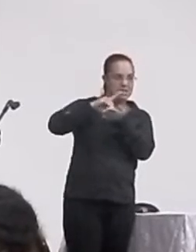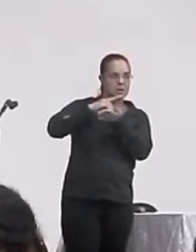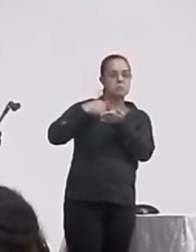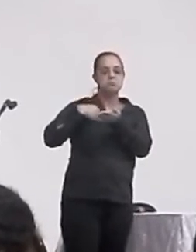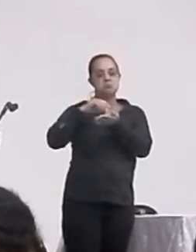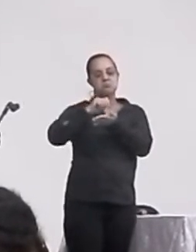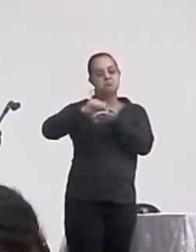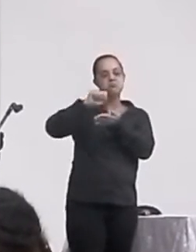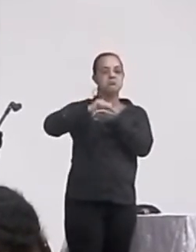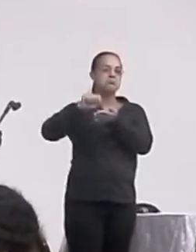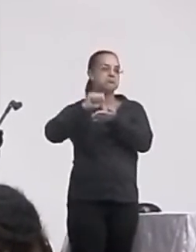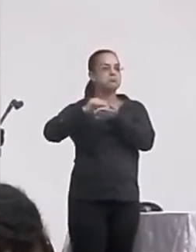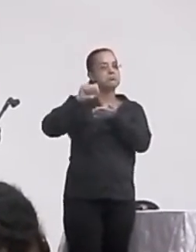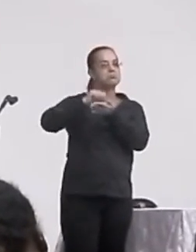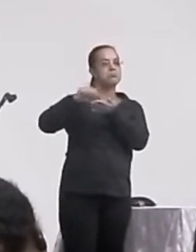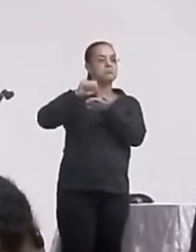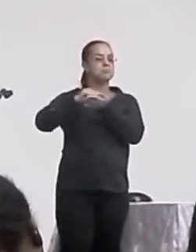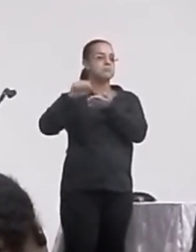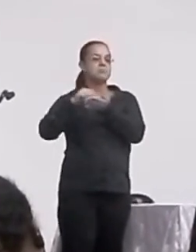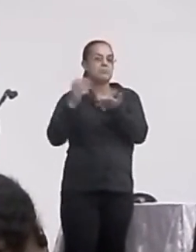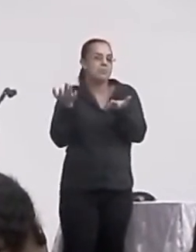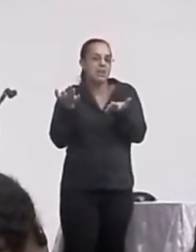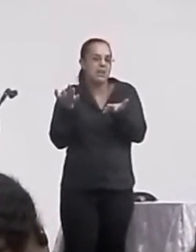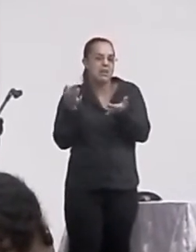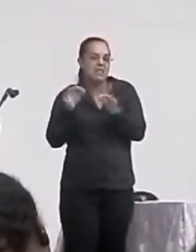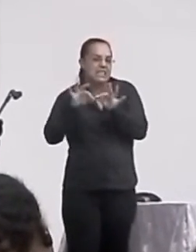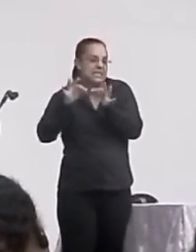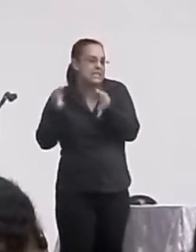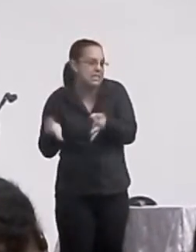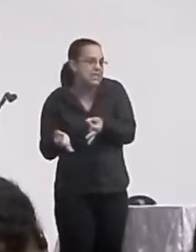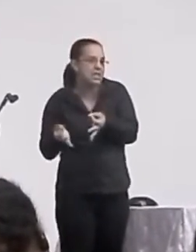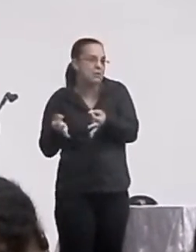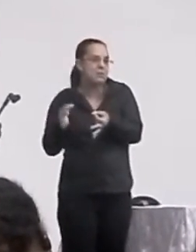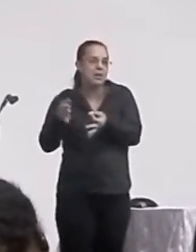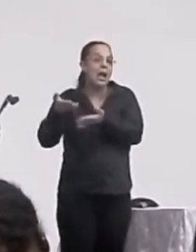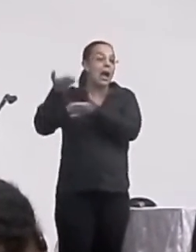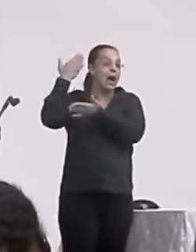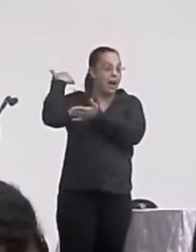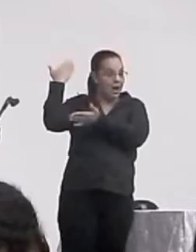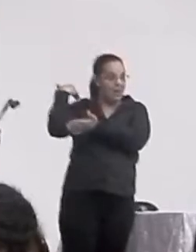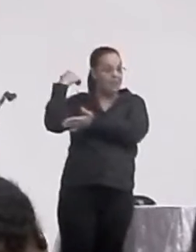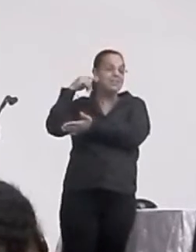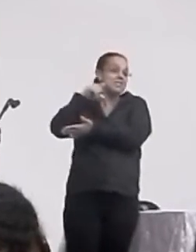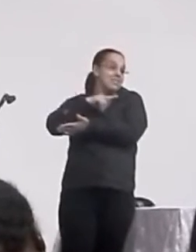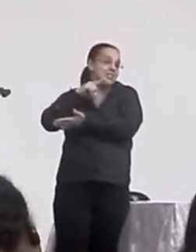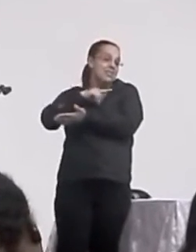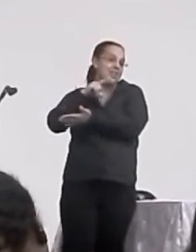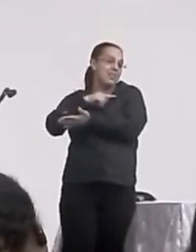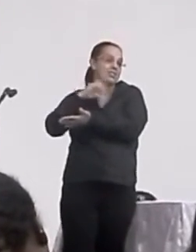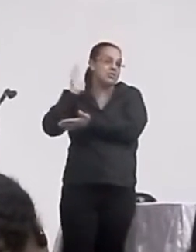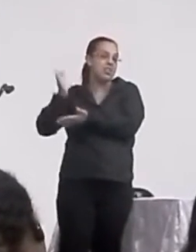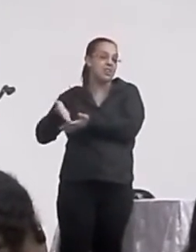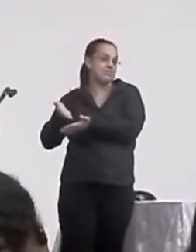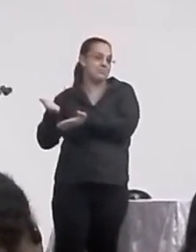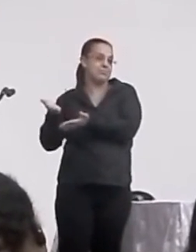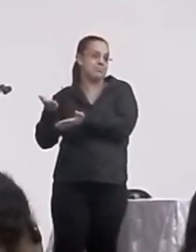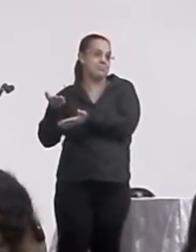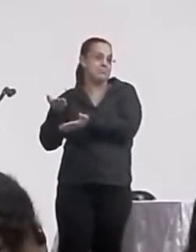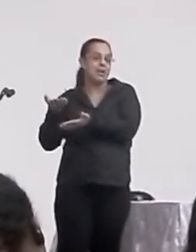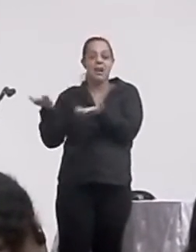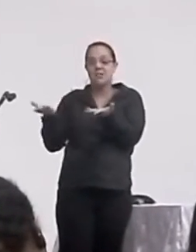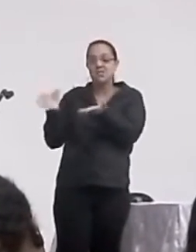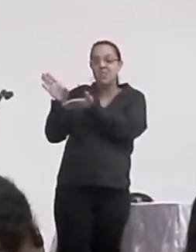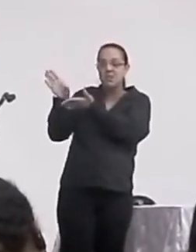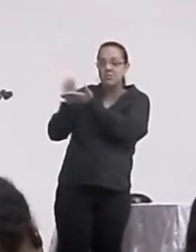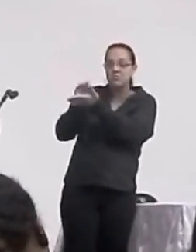escrever a coisa melhor e já se escreveu sobre aquele romance do Machado de Assis. E se você